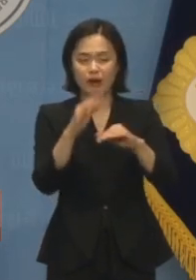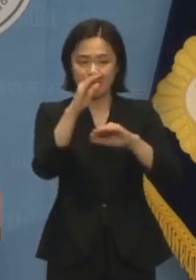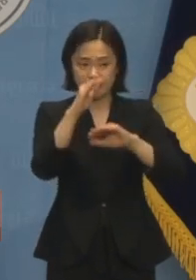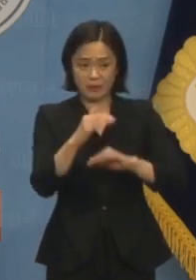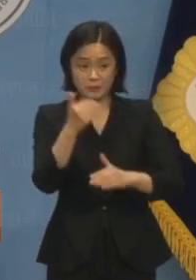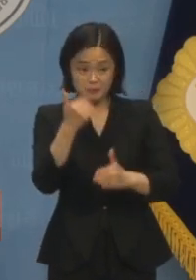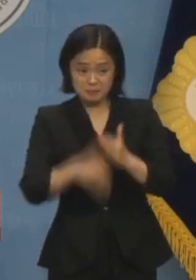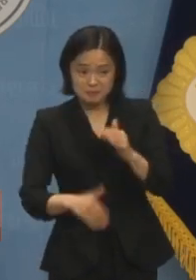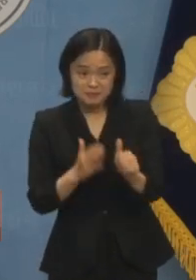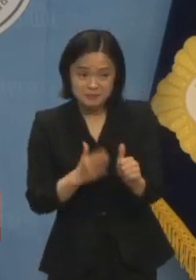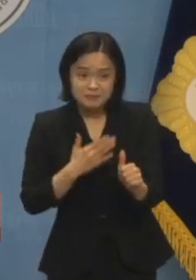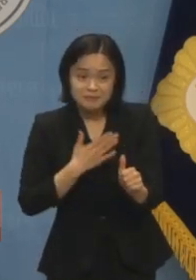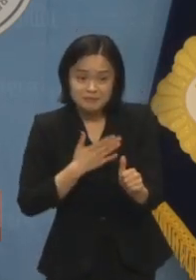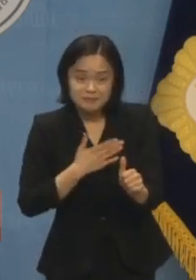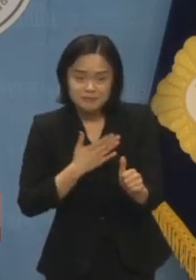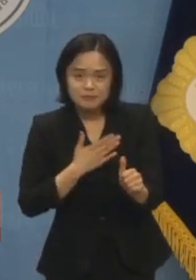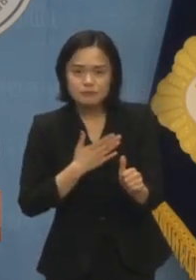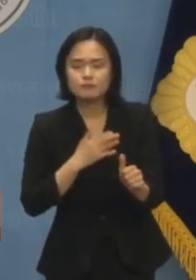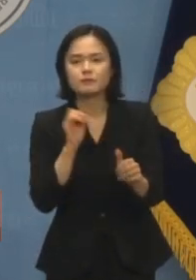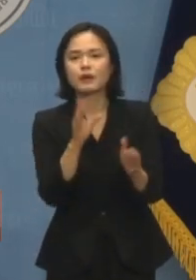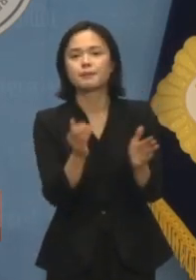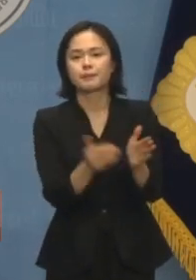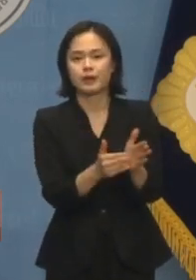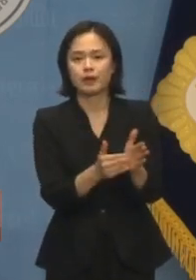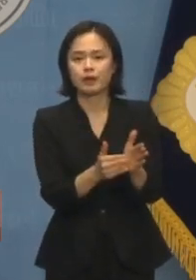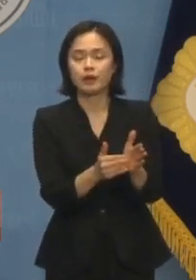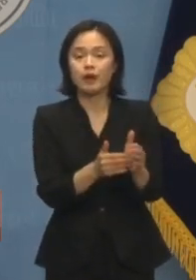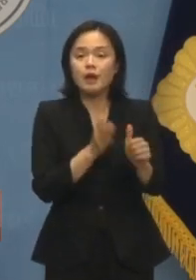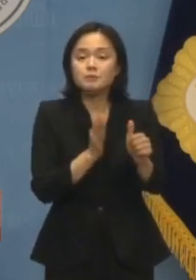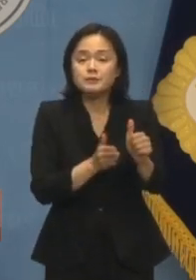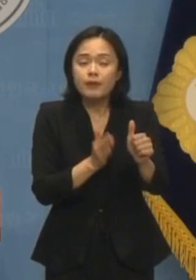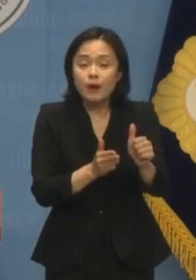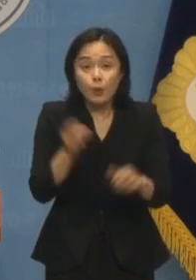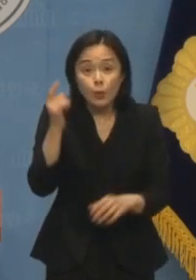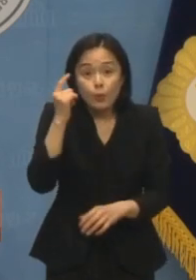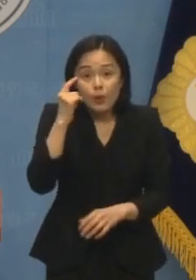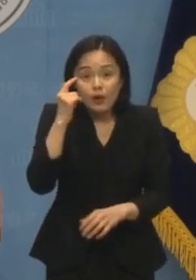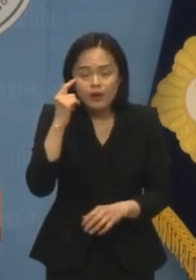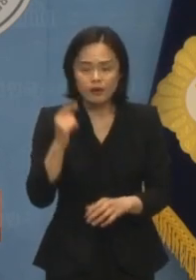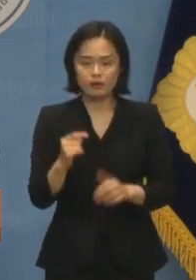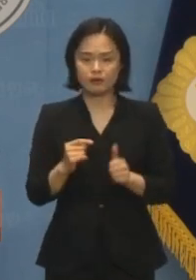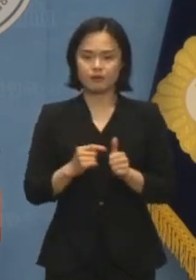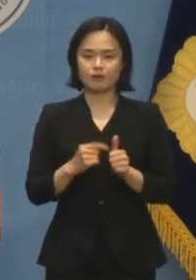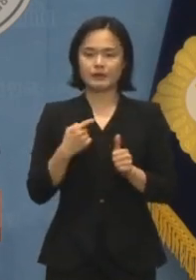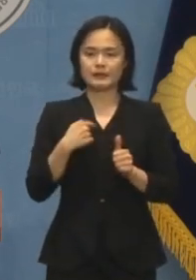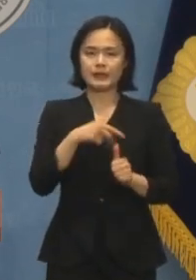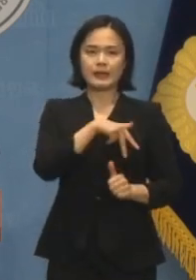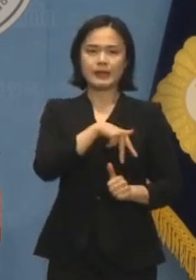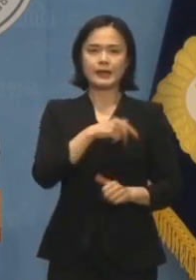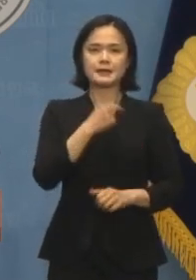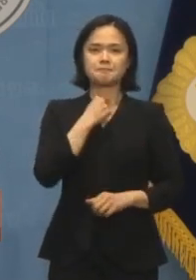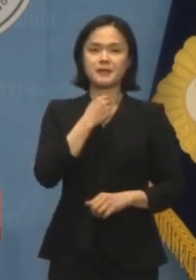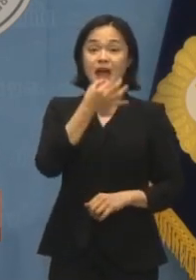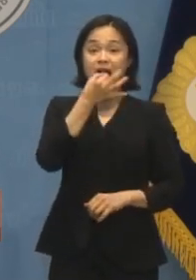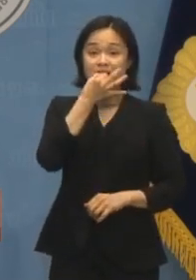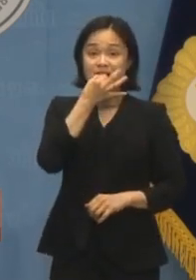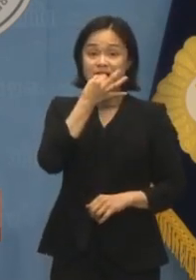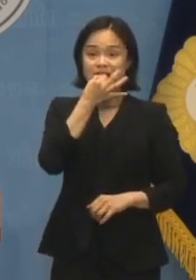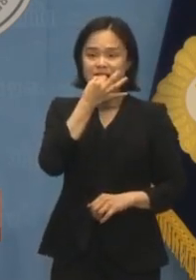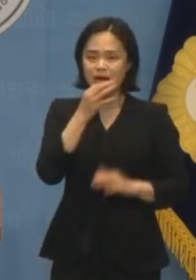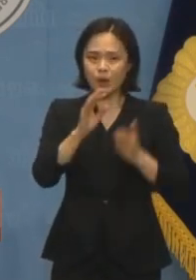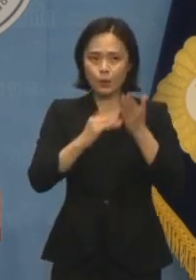언론에 이와 같은 당부를 했겠습니까? 자신의 정치적 욕망이 밖으로 알려지는 것이 두려웠기